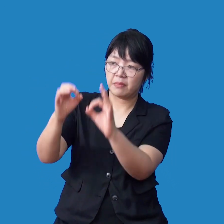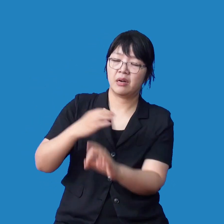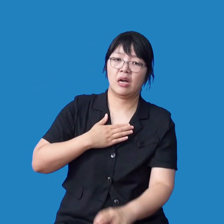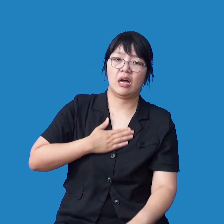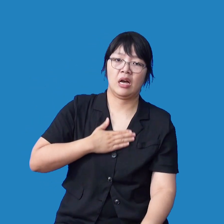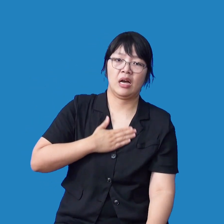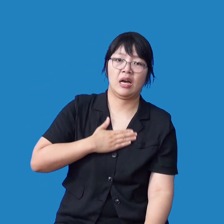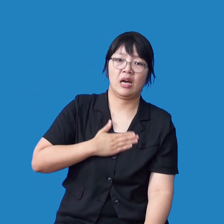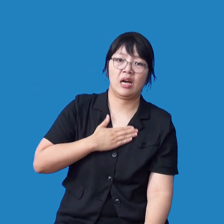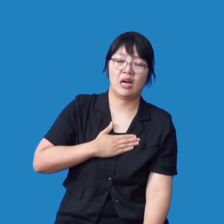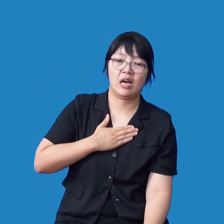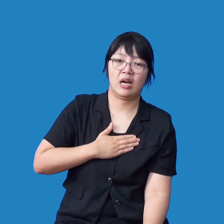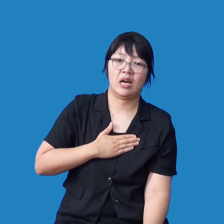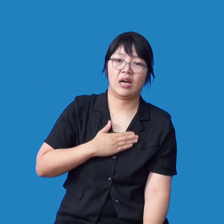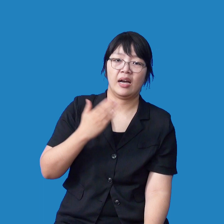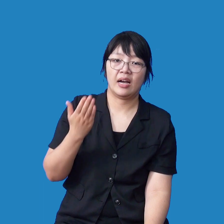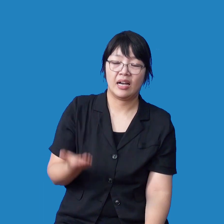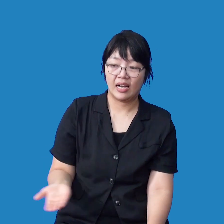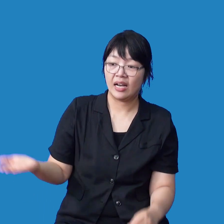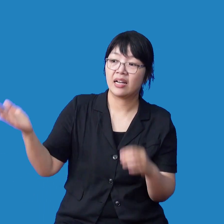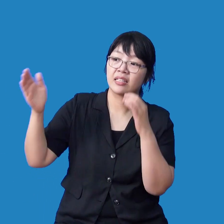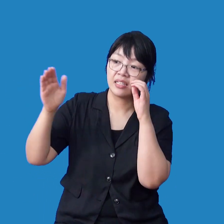그런데요, 저는 이런